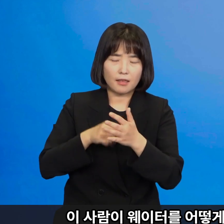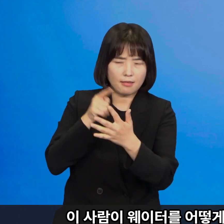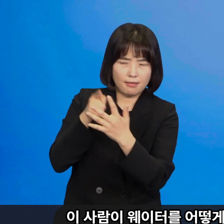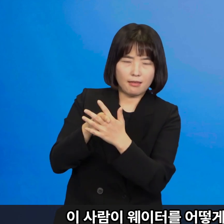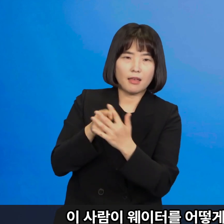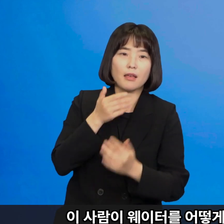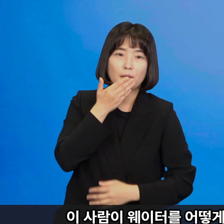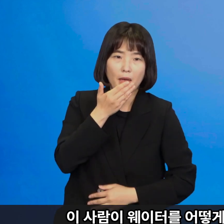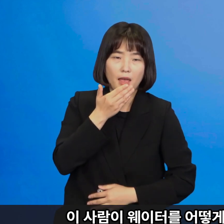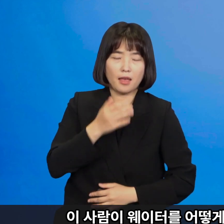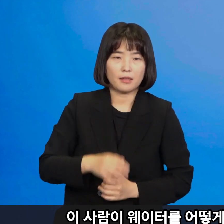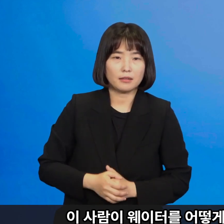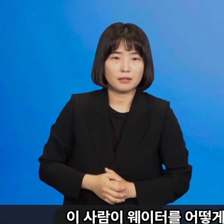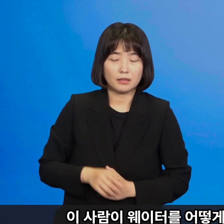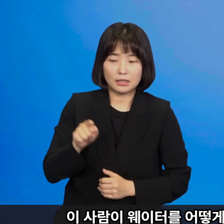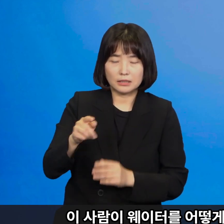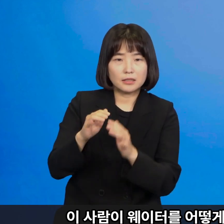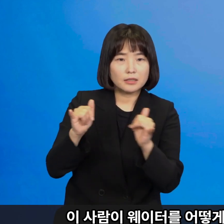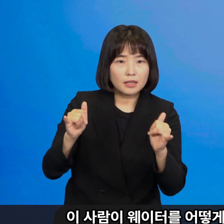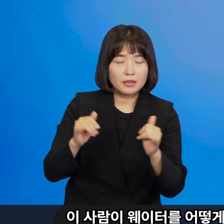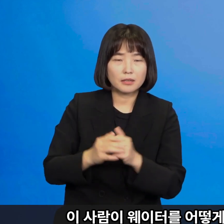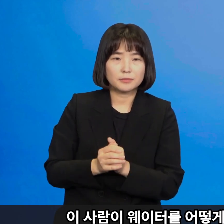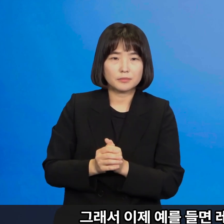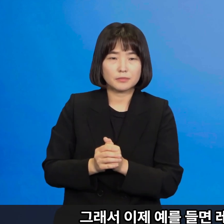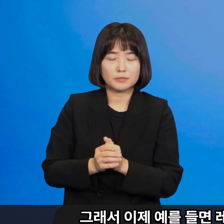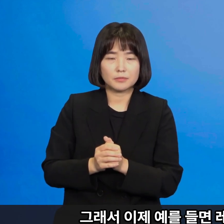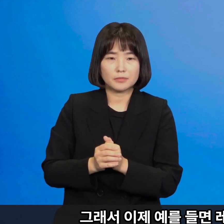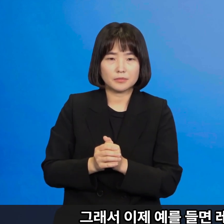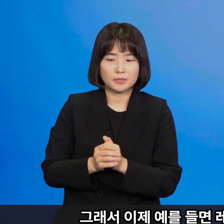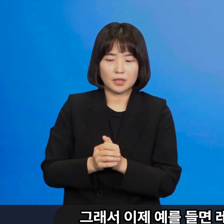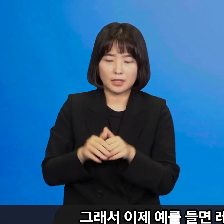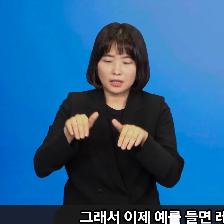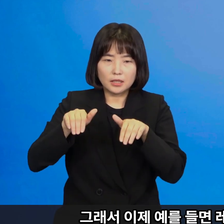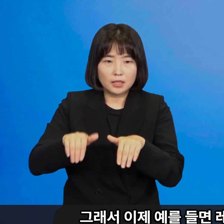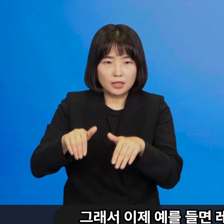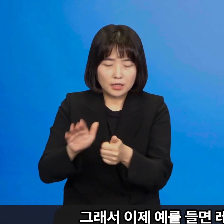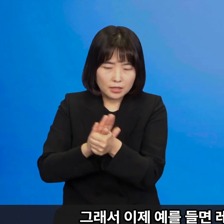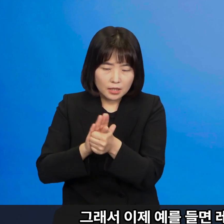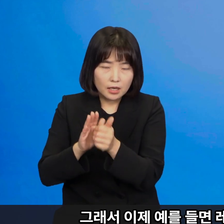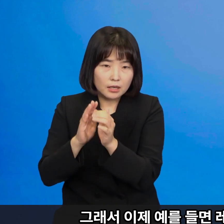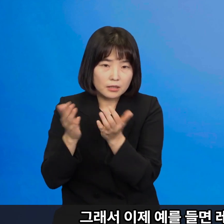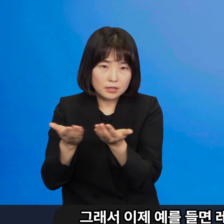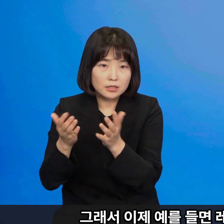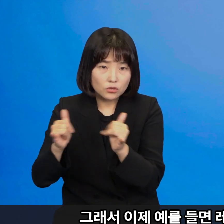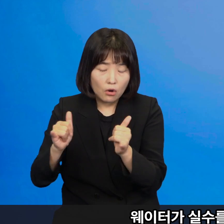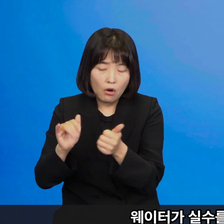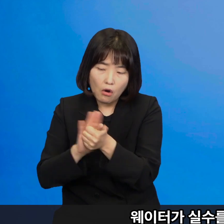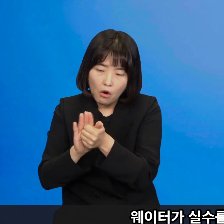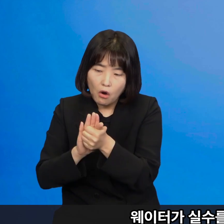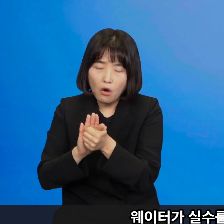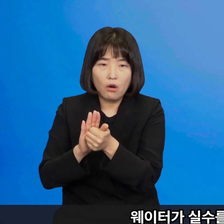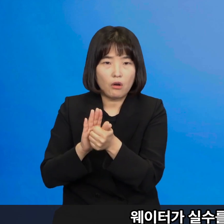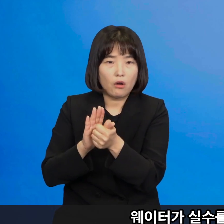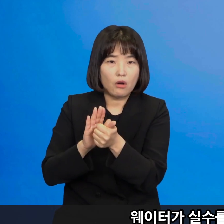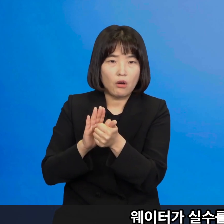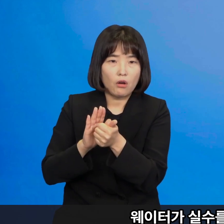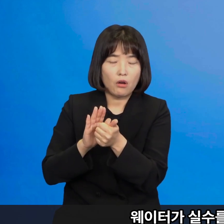사람이 웨이터를 어떻게 대우하는가를 보라는 겁니다. 그래서 이제 예를 들면 레스토랑에서 식사를 하는데 이